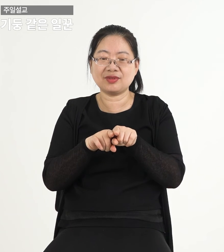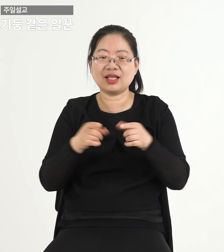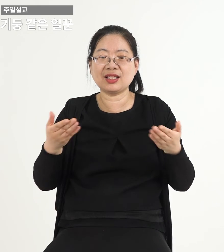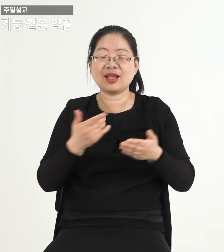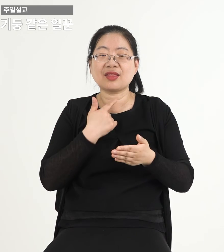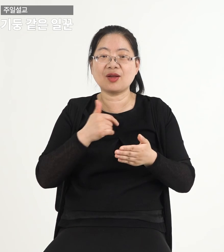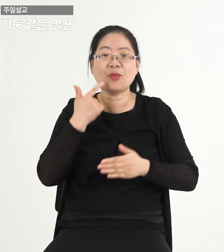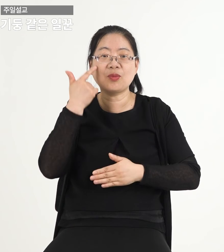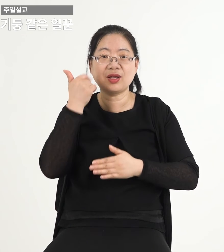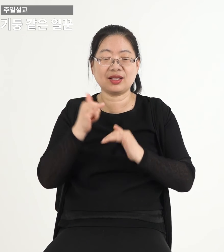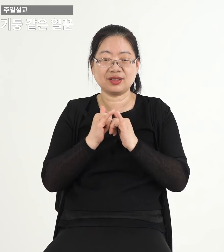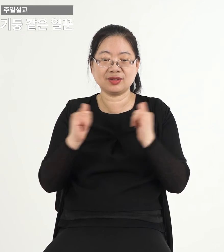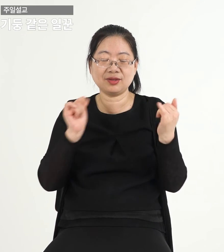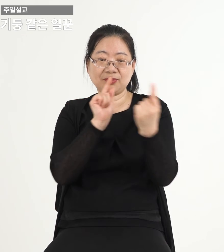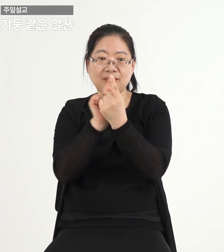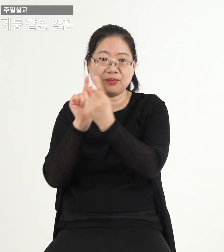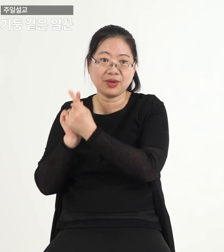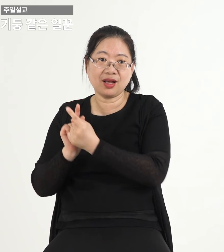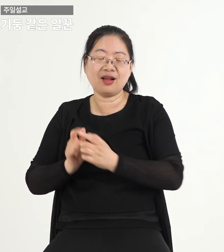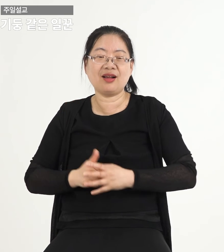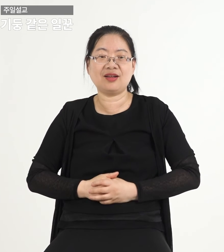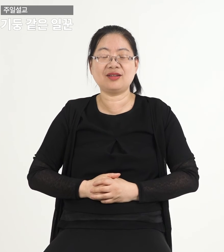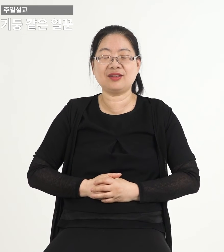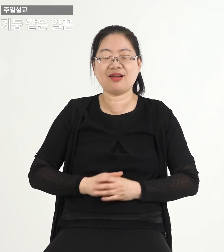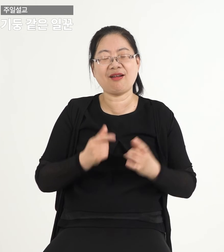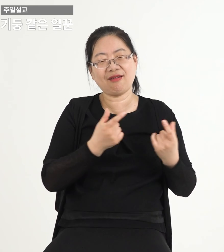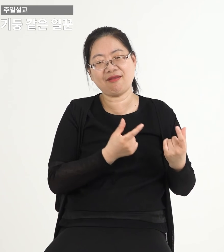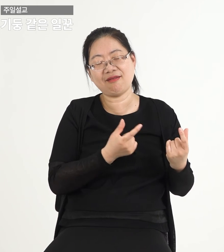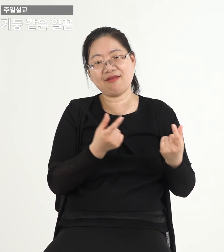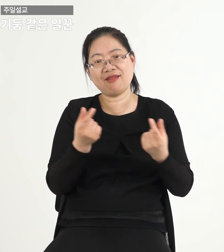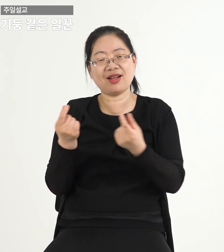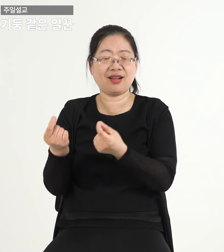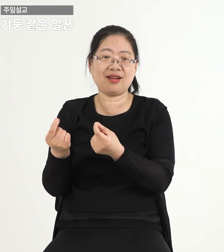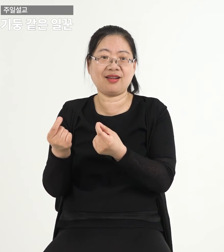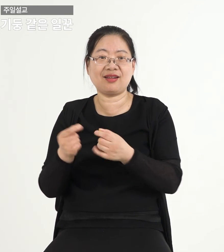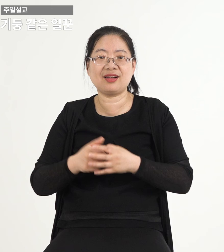교육자님들을 만났는데 어쩌면 하나같이 다